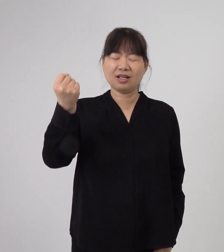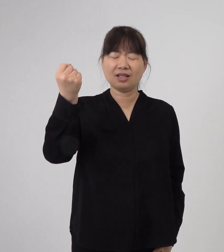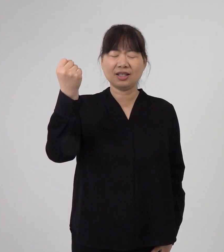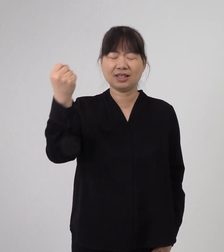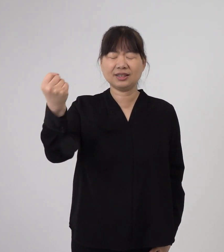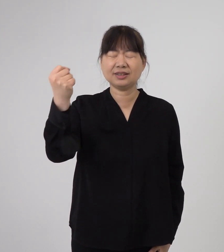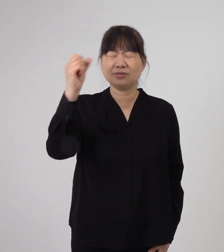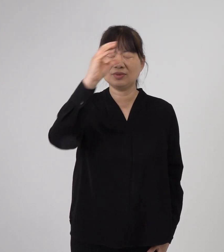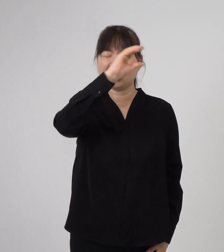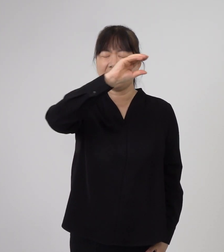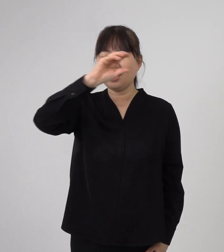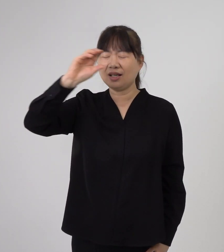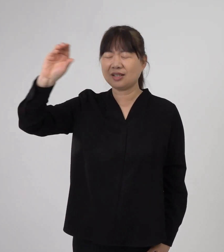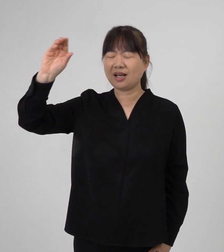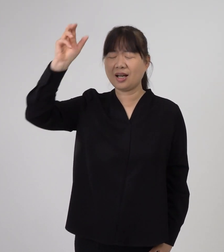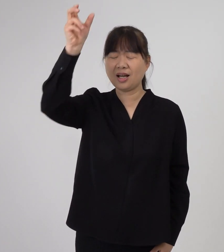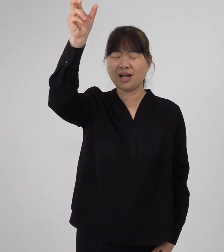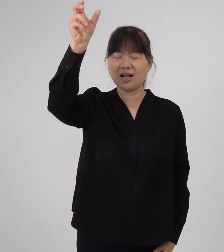것.